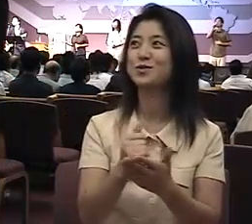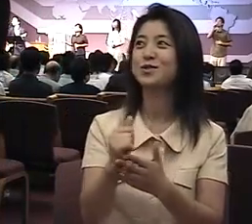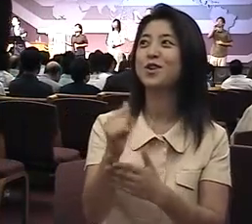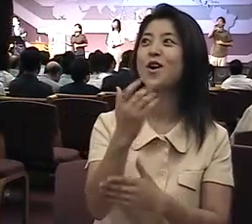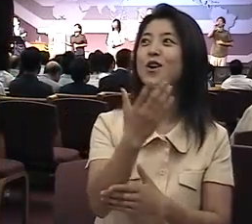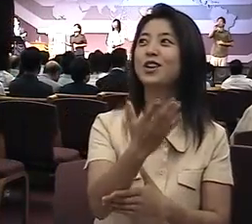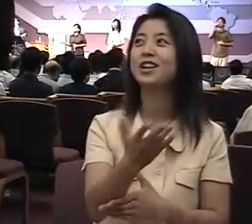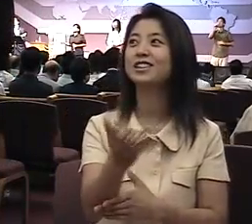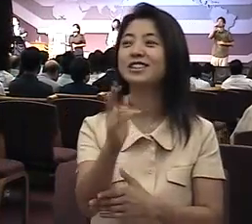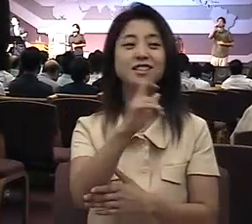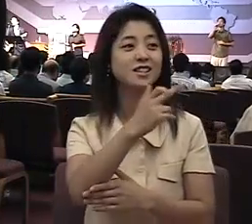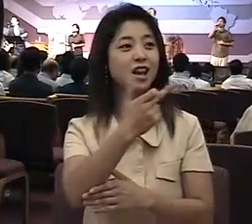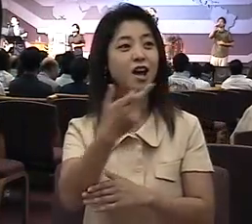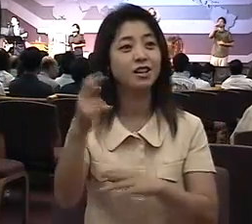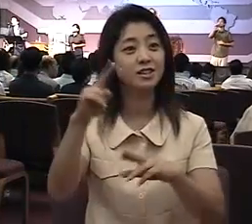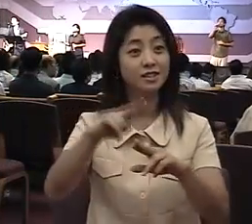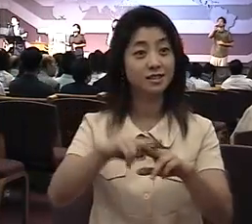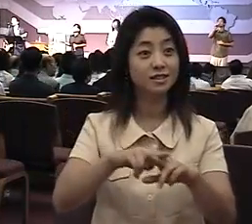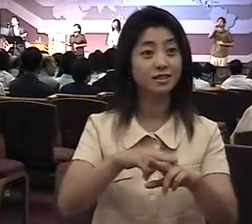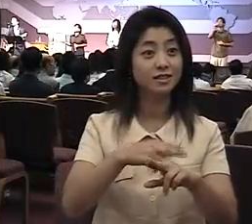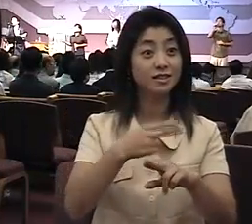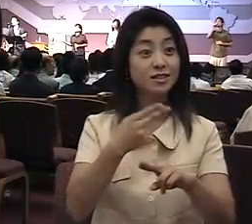주는 너의 큰 사랑을